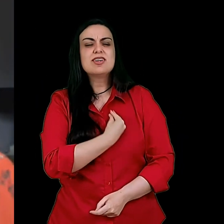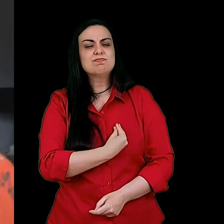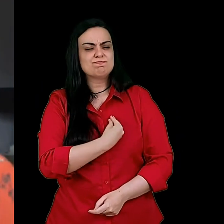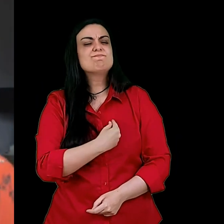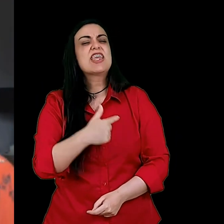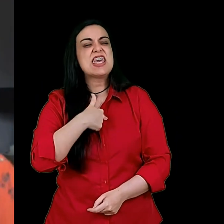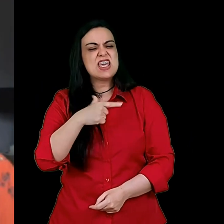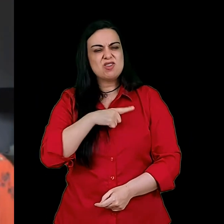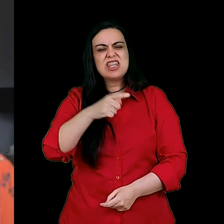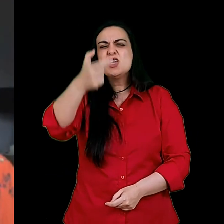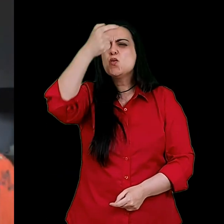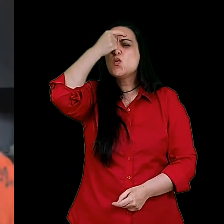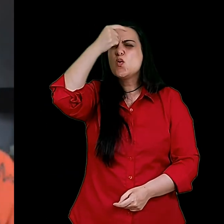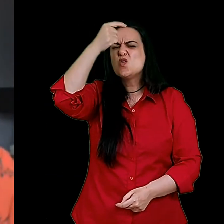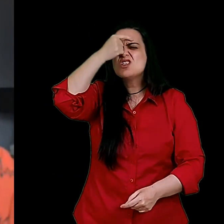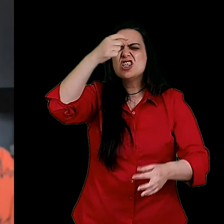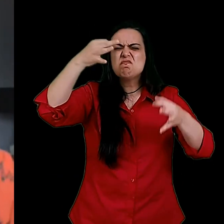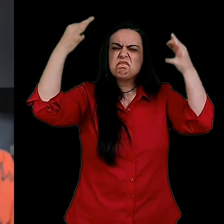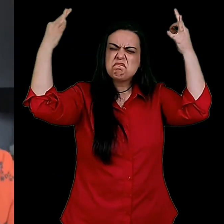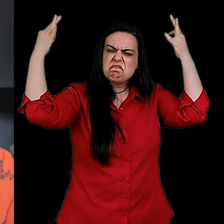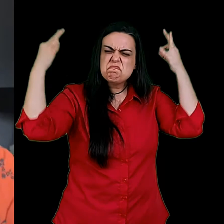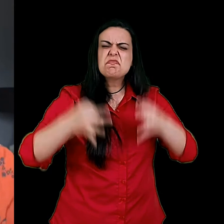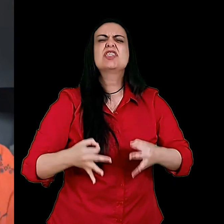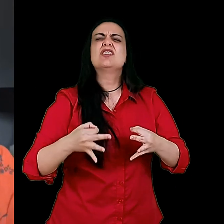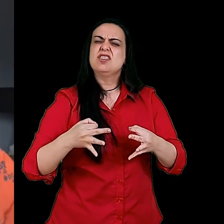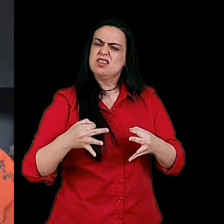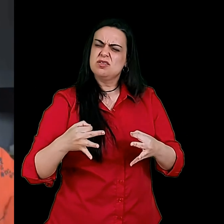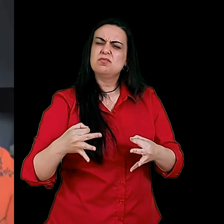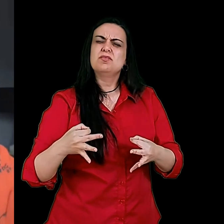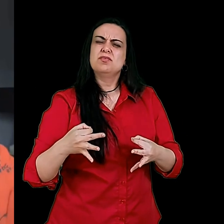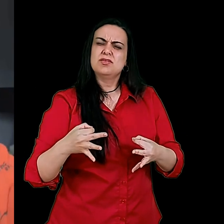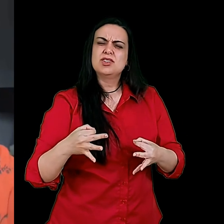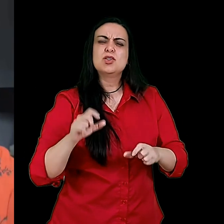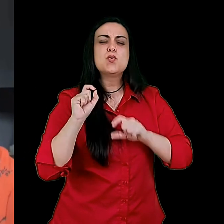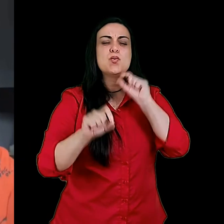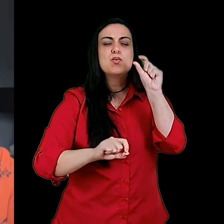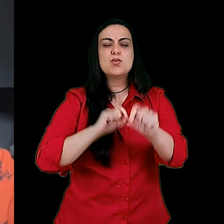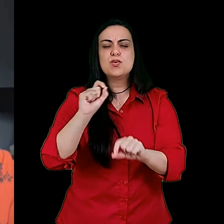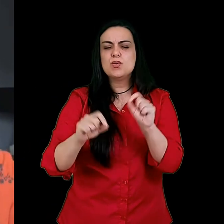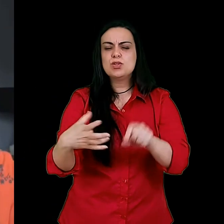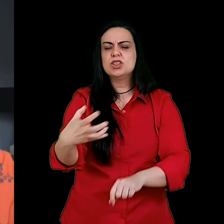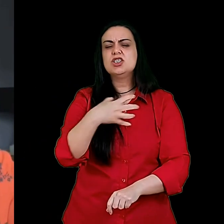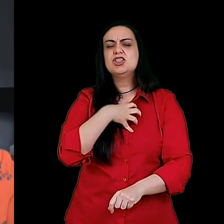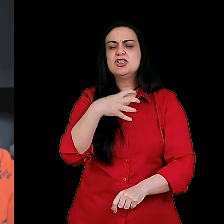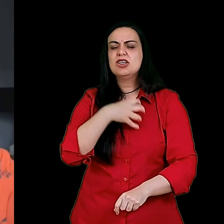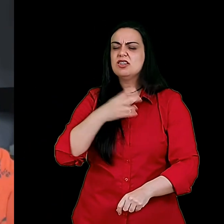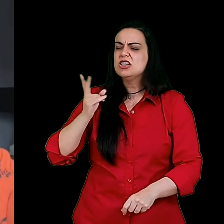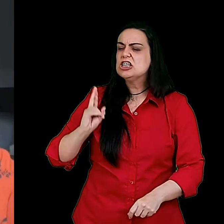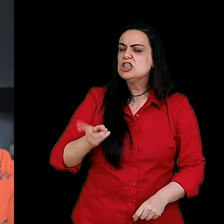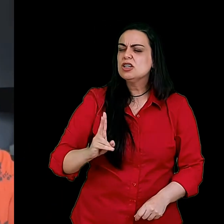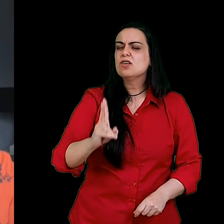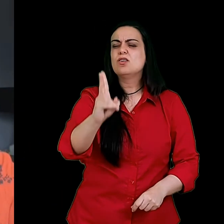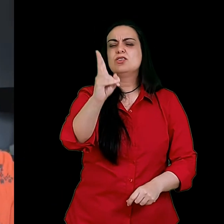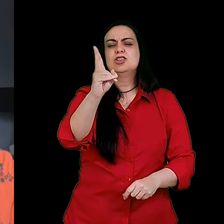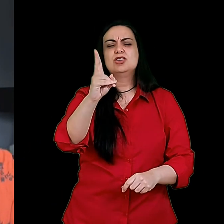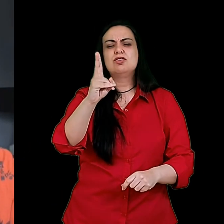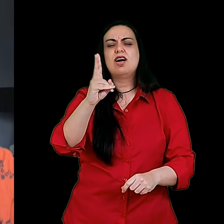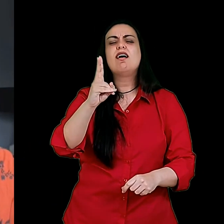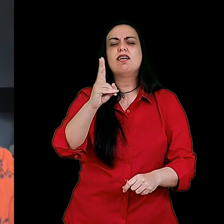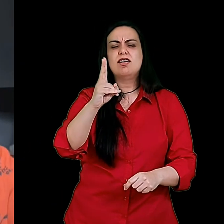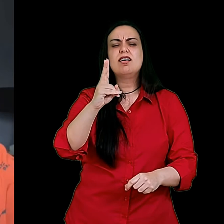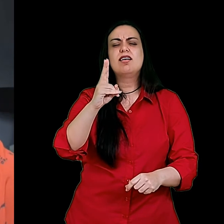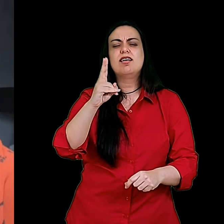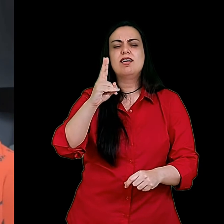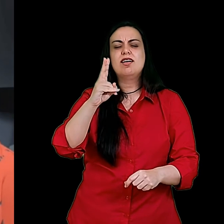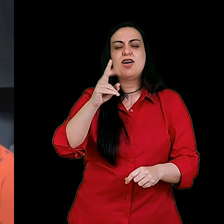eu tenho consciência plena de que a única forma de dar continuidade a esse ciclo